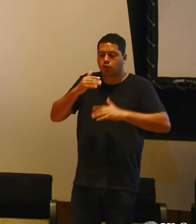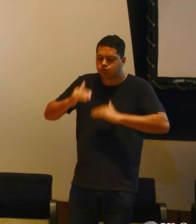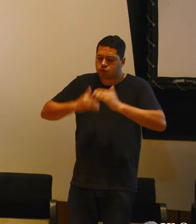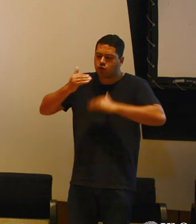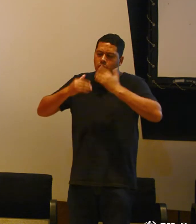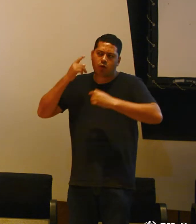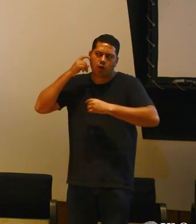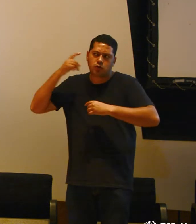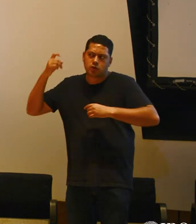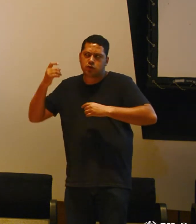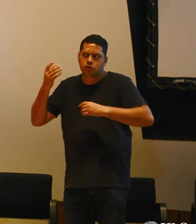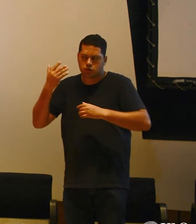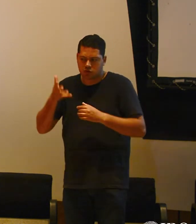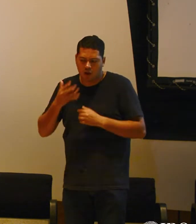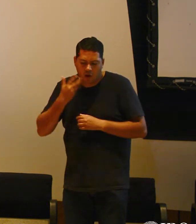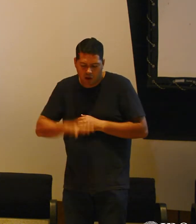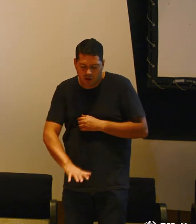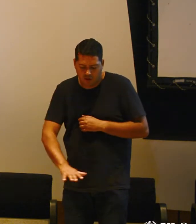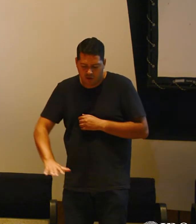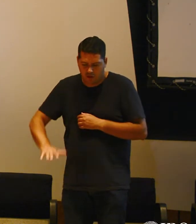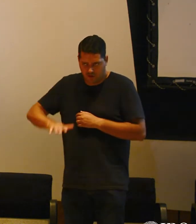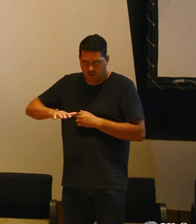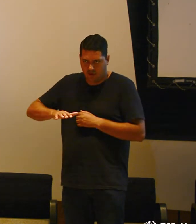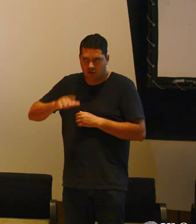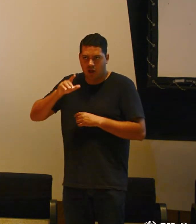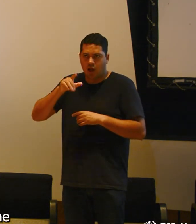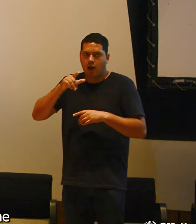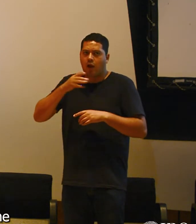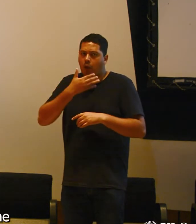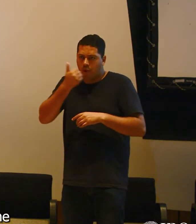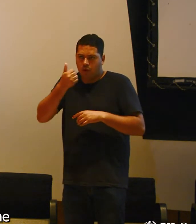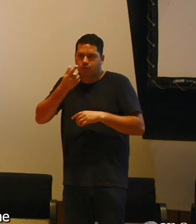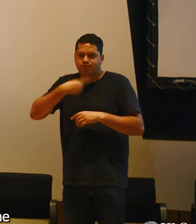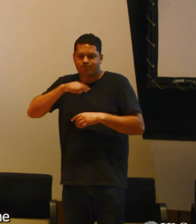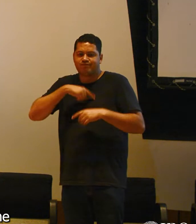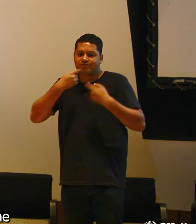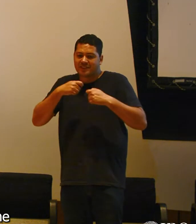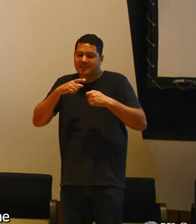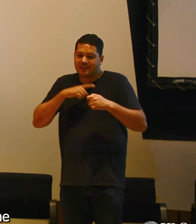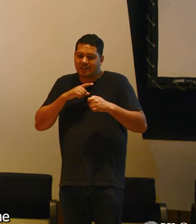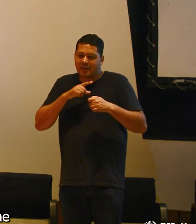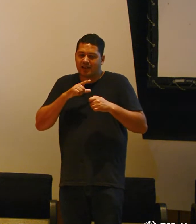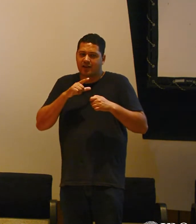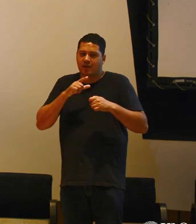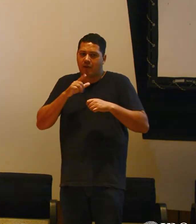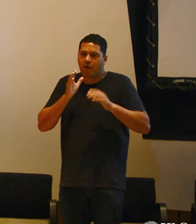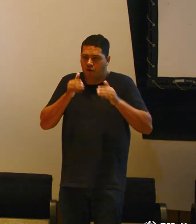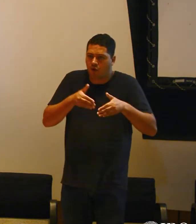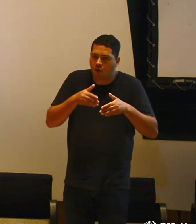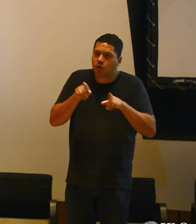ele é o indicado, é o que nós devemos buscar e ele pode evitar a síndrome de preferência oral.